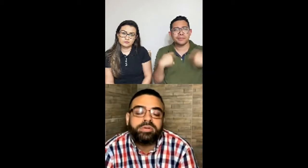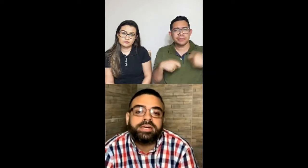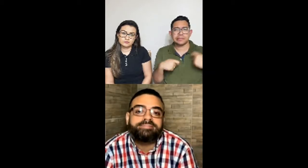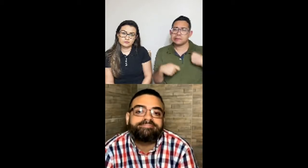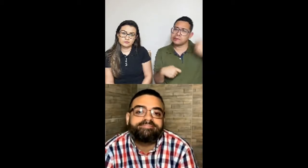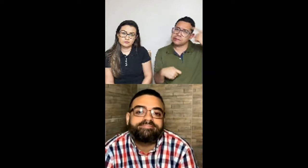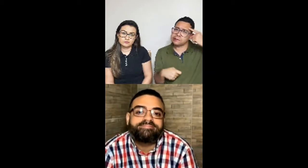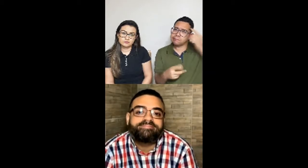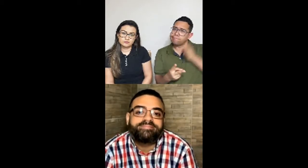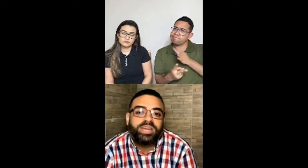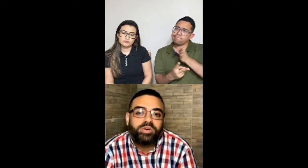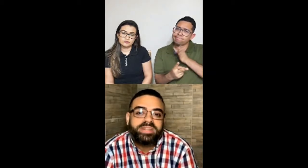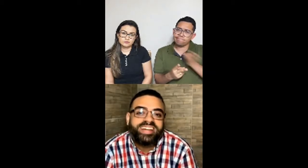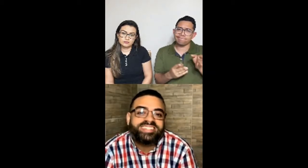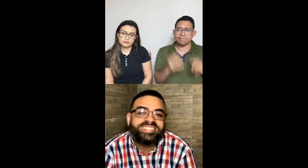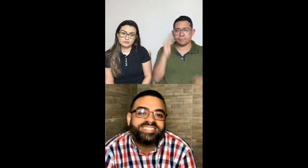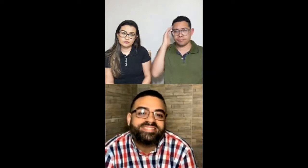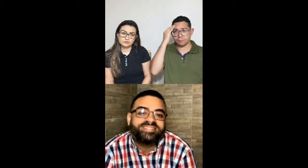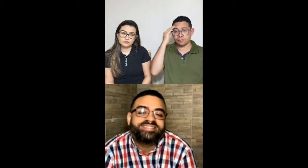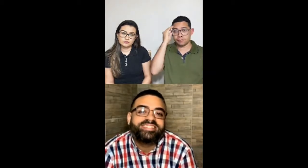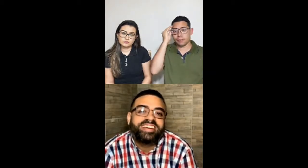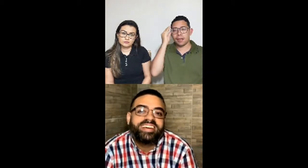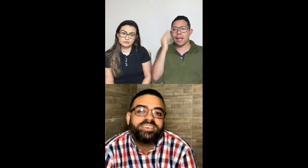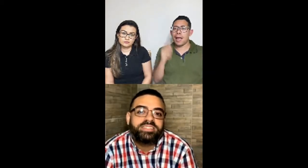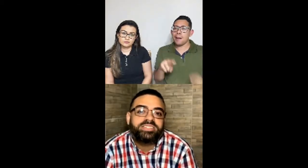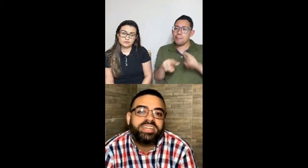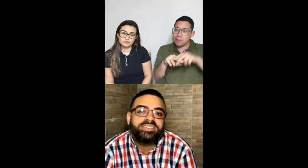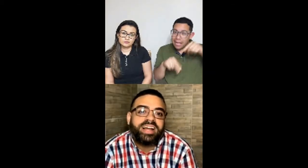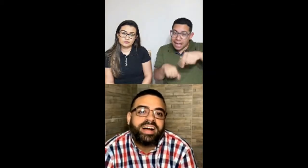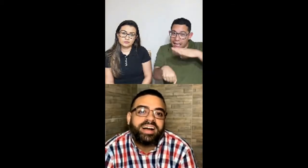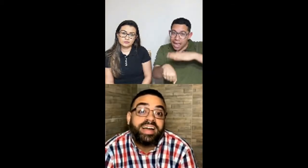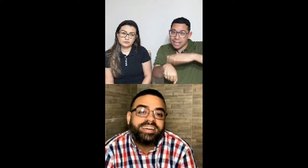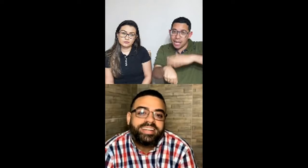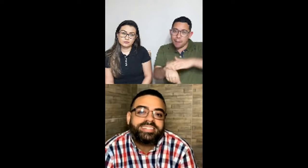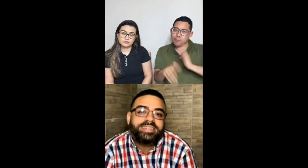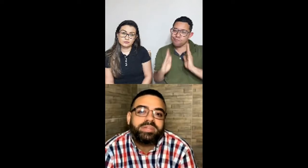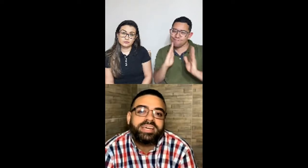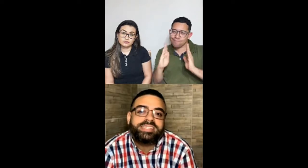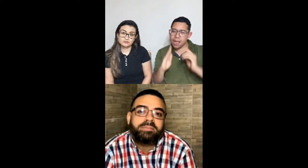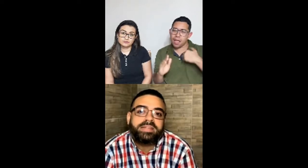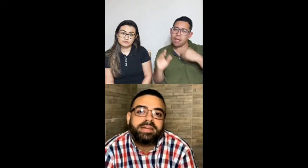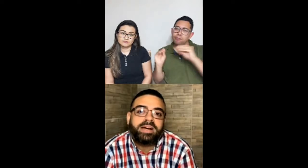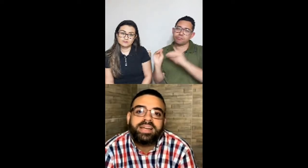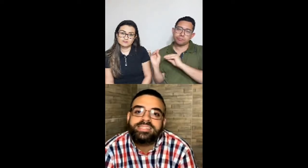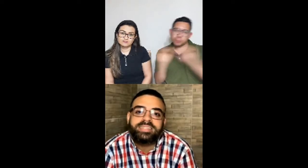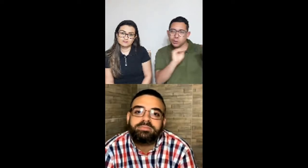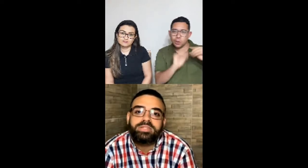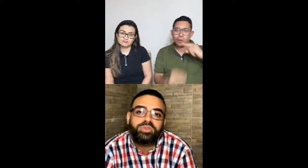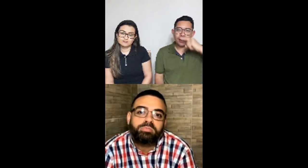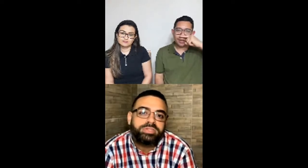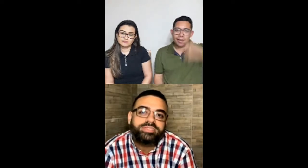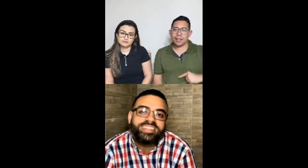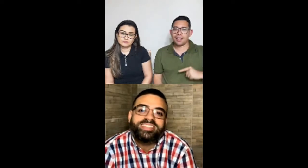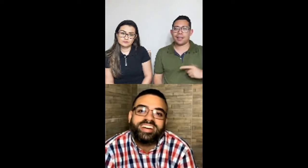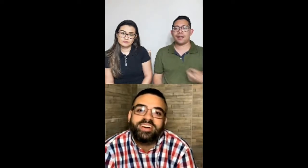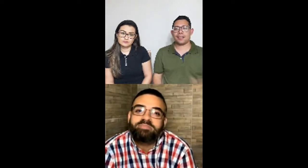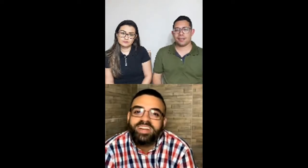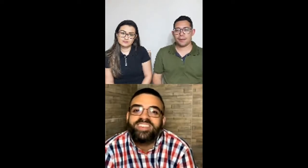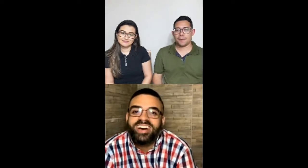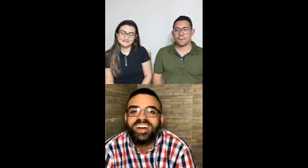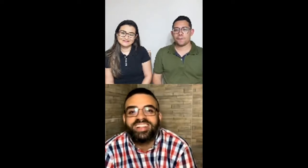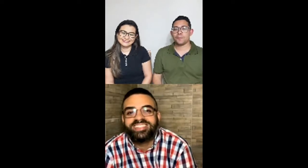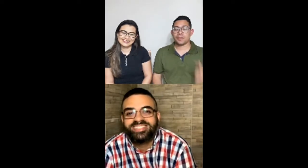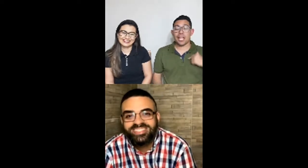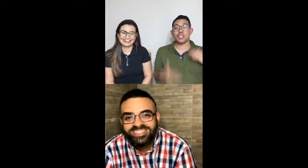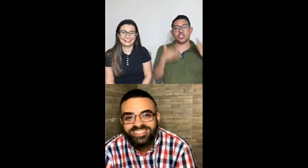igreja, todo mundo. E aí, nessa época, eu vou para Tailândia. Quando eu chego lá,